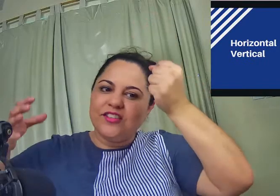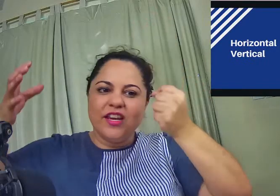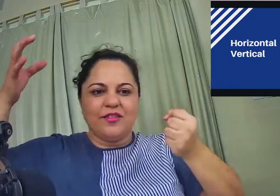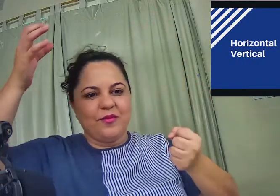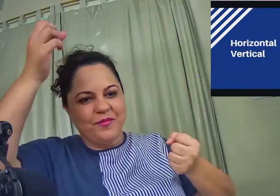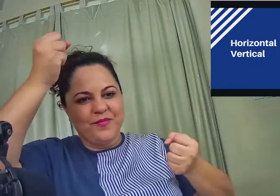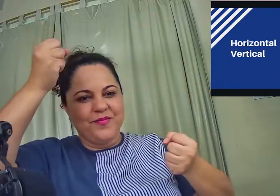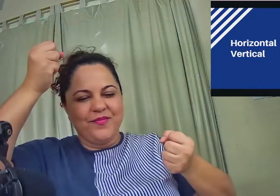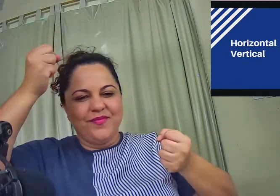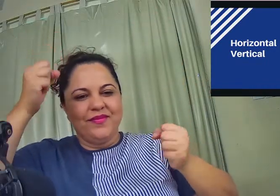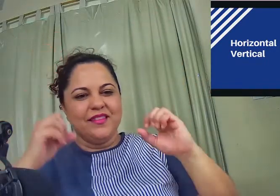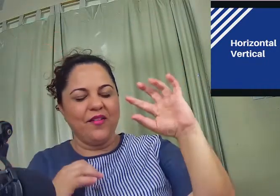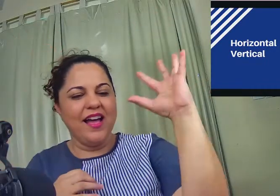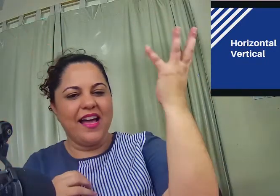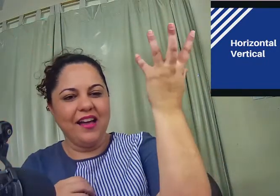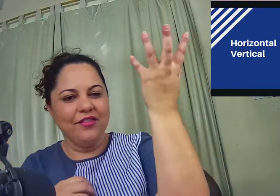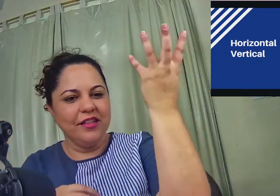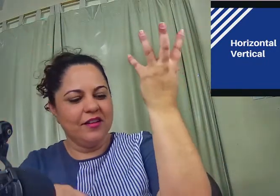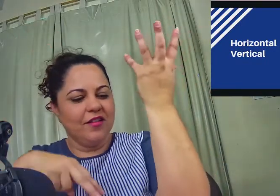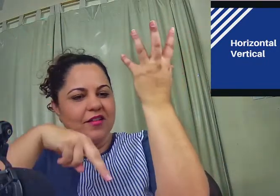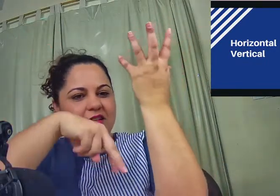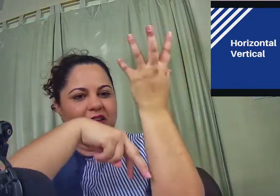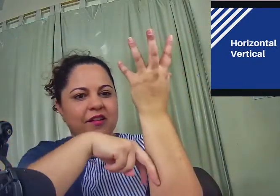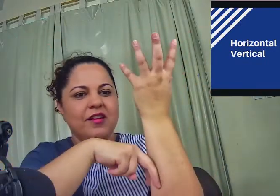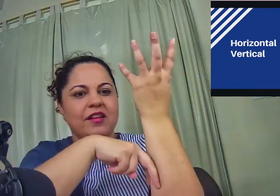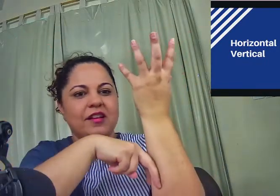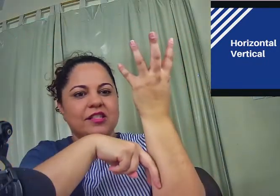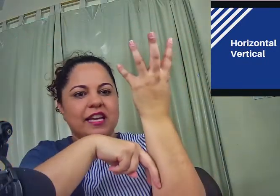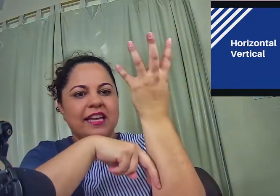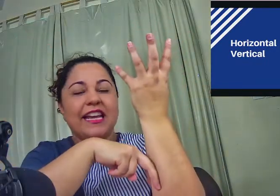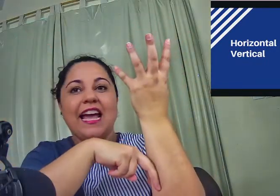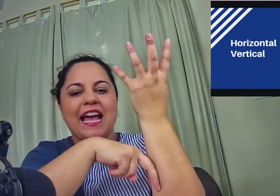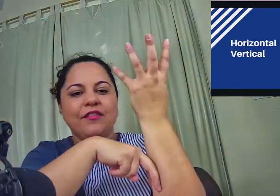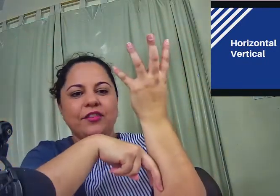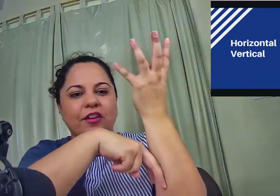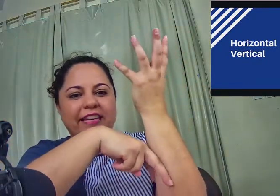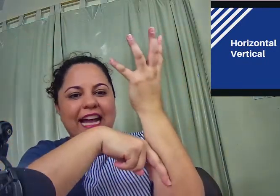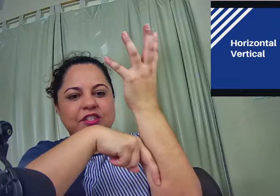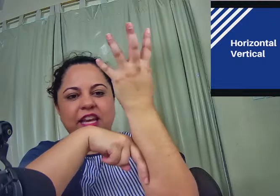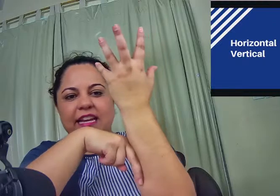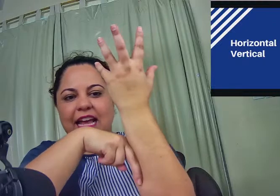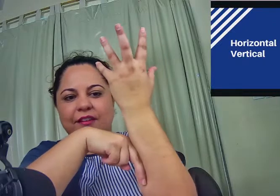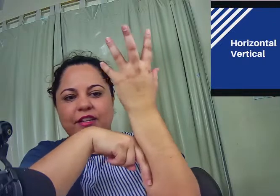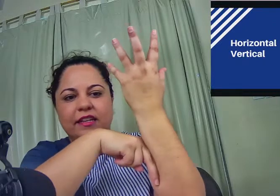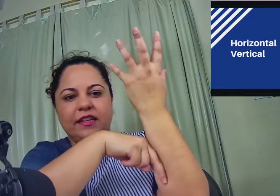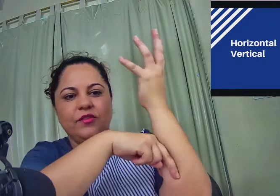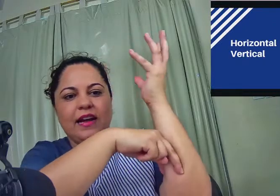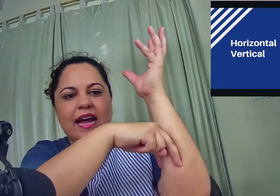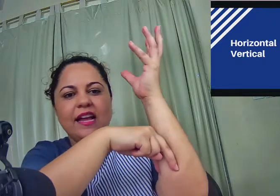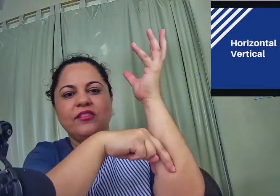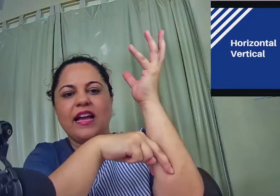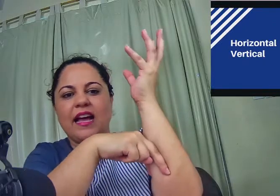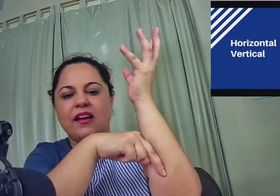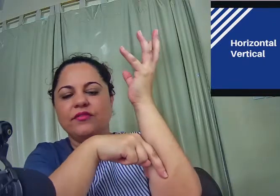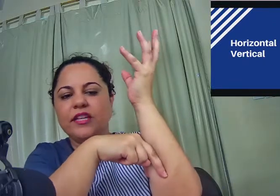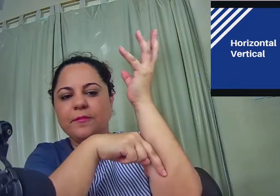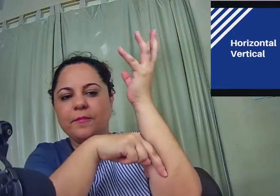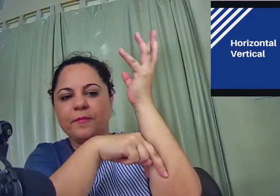jeito. Então, a árvore, ó, cheguei na árvore, ó, engajei na árvore aqui, no galho da árvore,